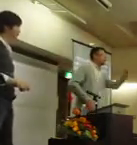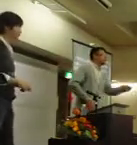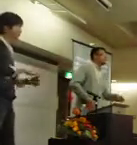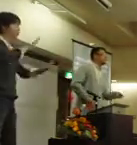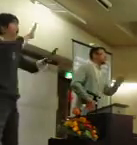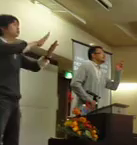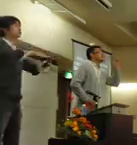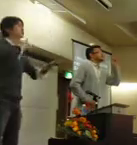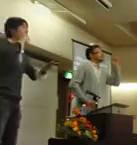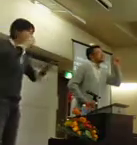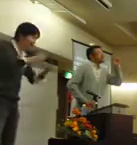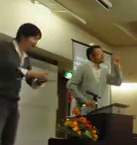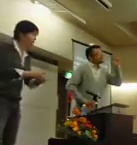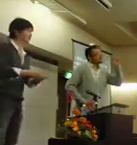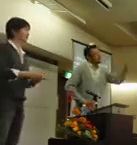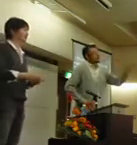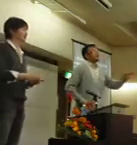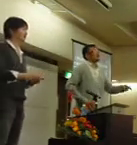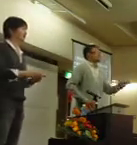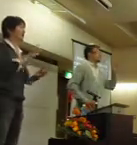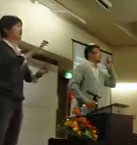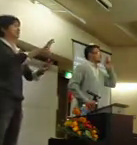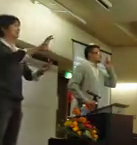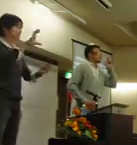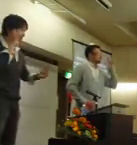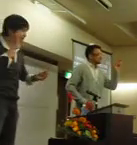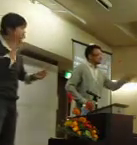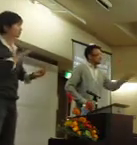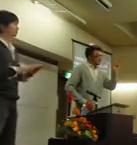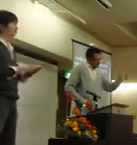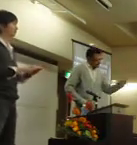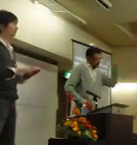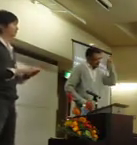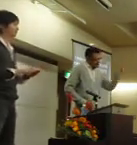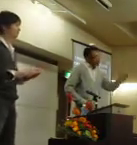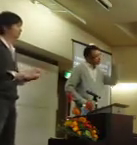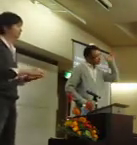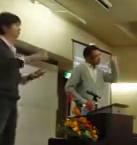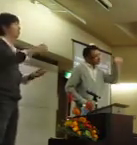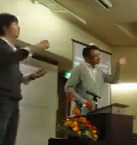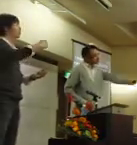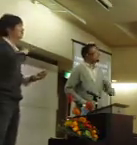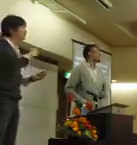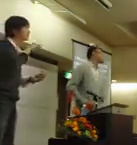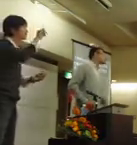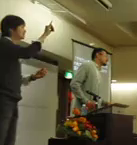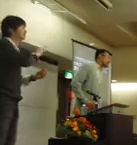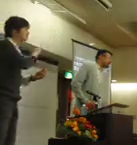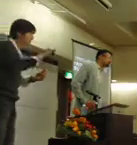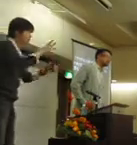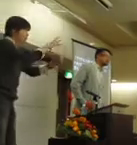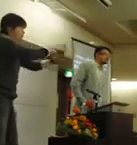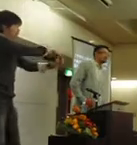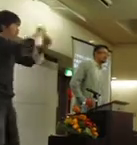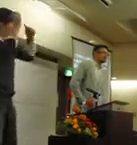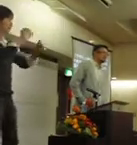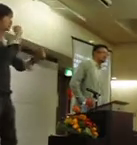悔い改める機会を自分、私たち人間が取っていいんですか。